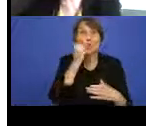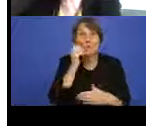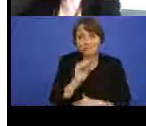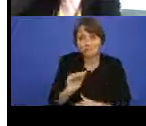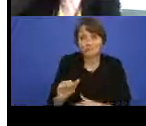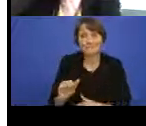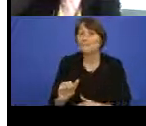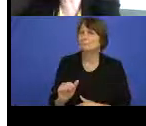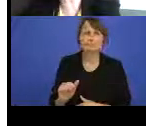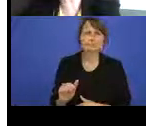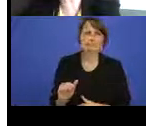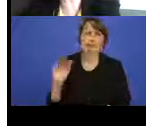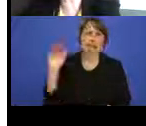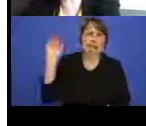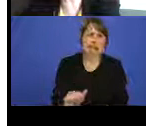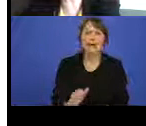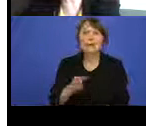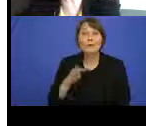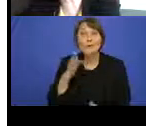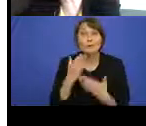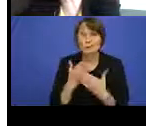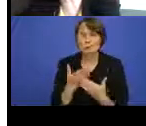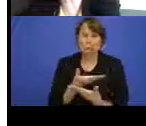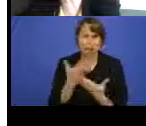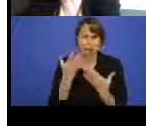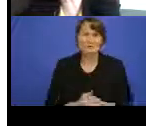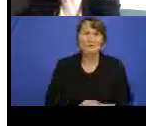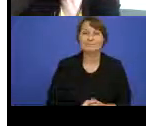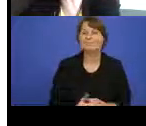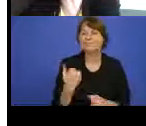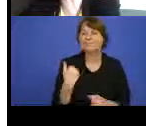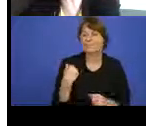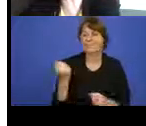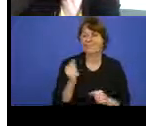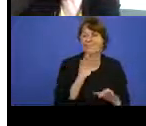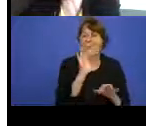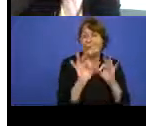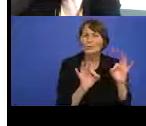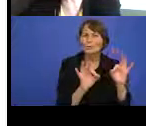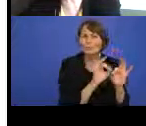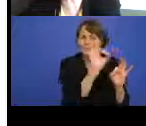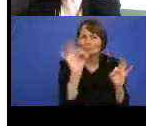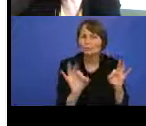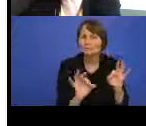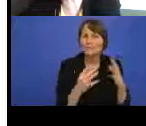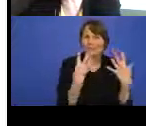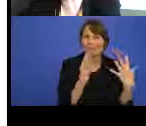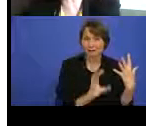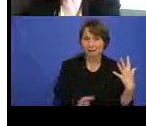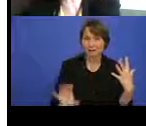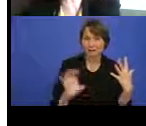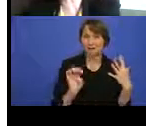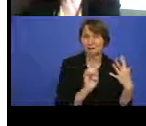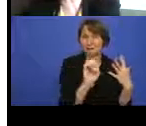le moins de chances d'accès à l'éducation préprimaire. Et selon le service des discriminations et une étude sur 9 pays,